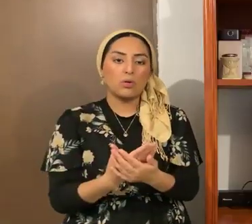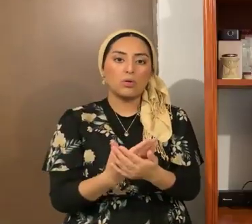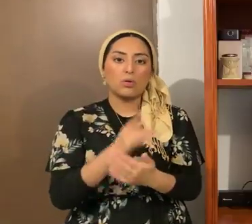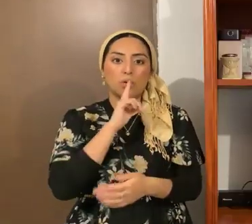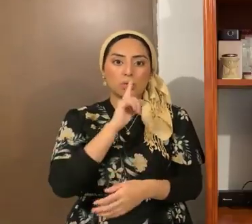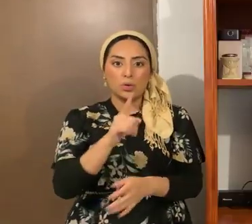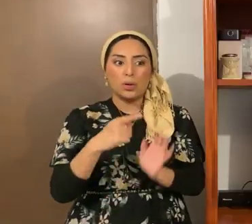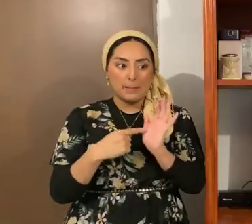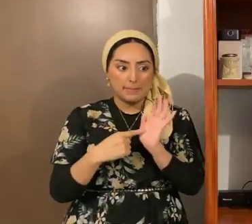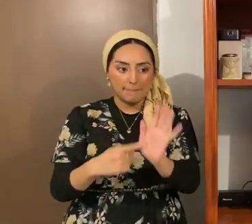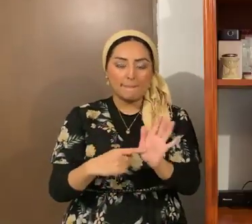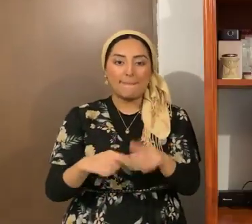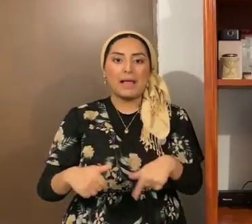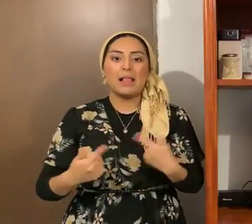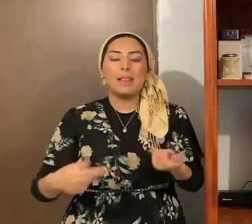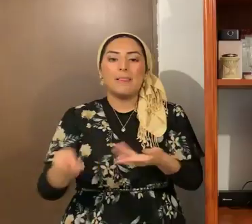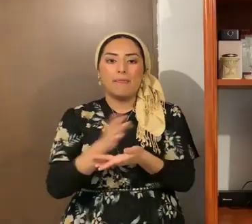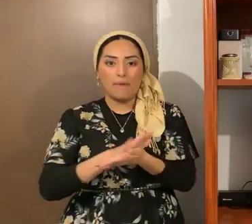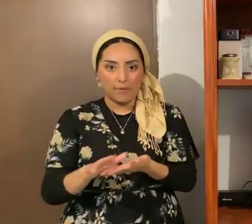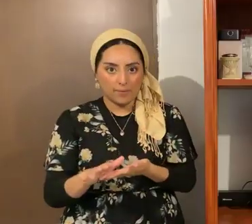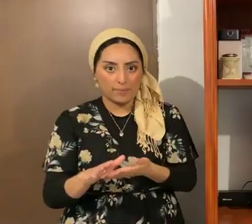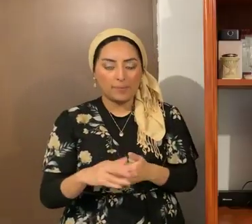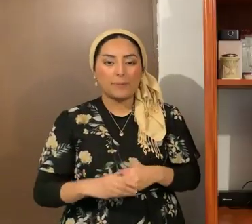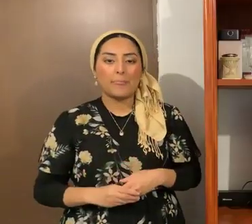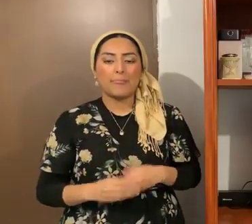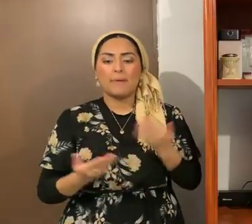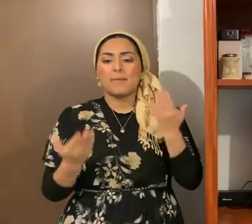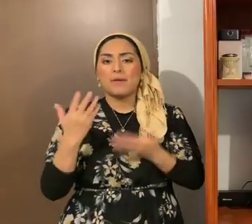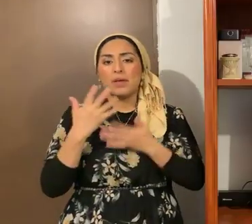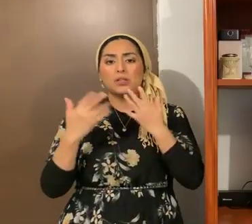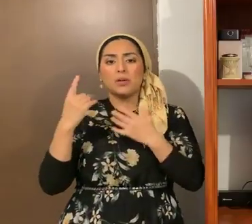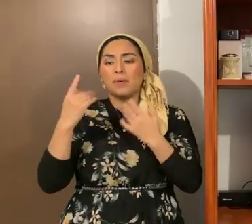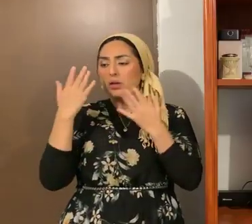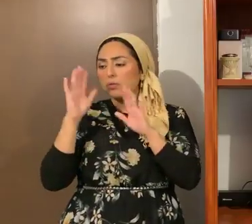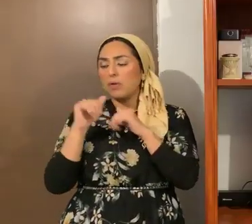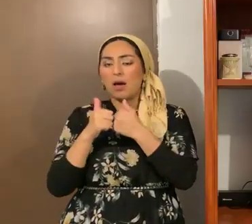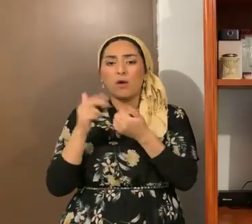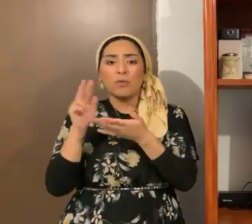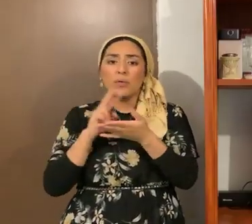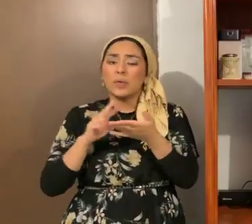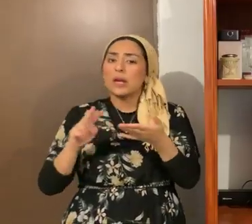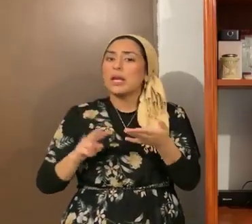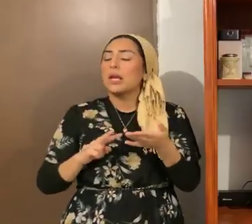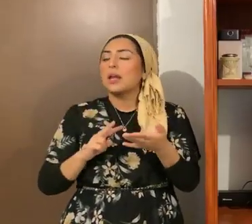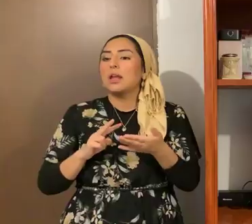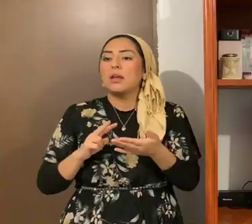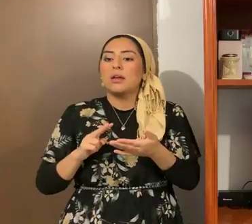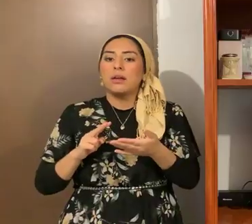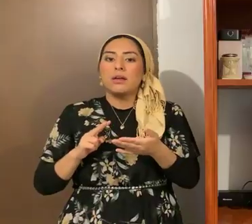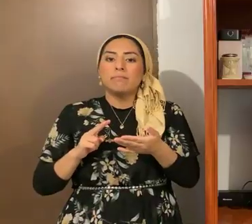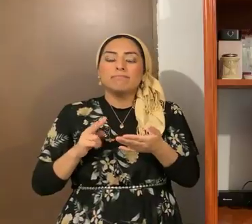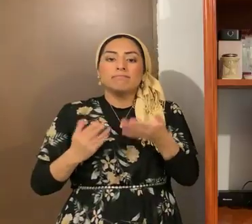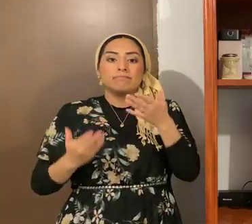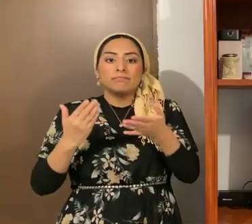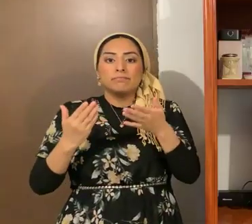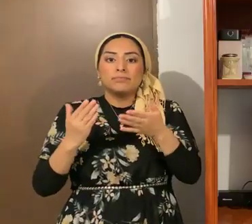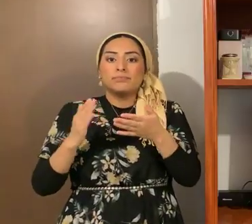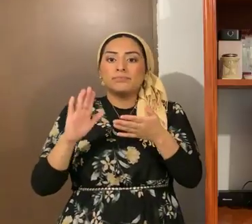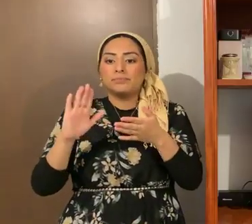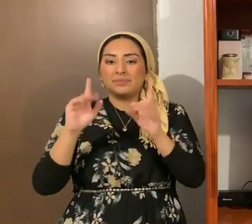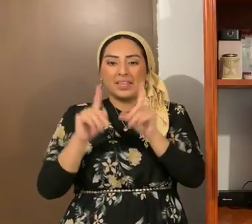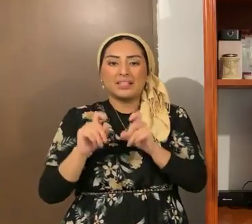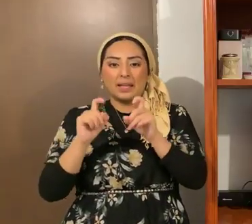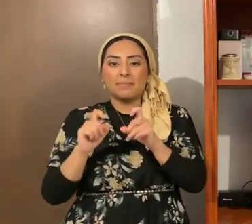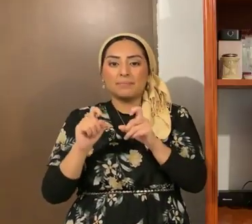tenga en santidad. Y hay alguien que a lo mejor no sabe leer bien, no puede leer bien, y a lo mejor saca 4